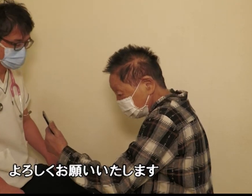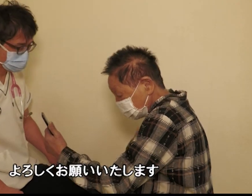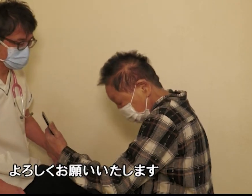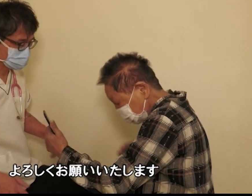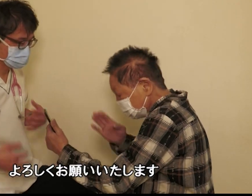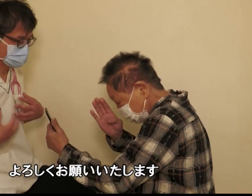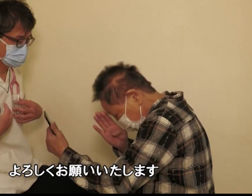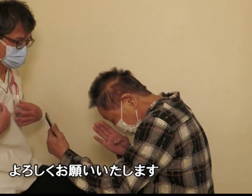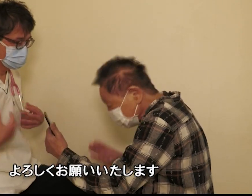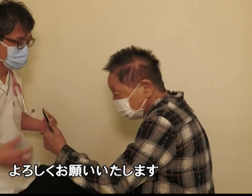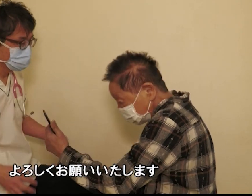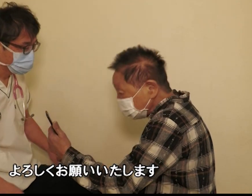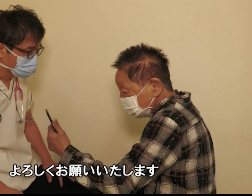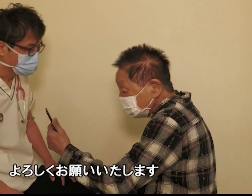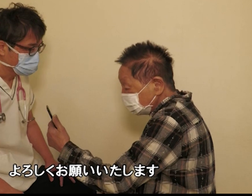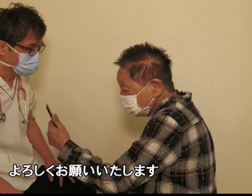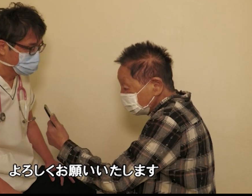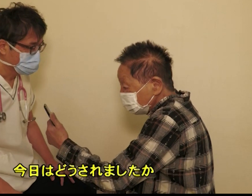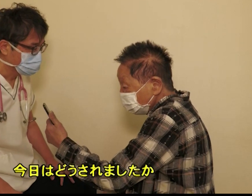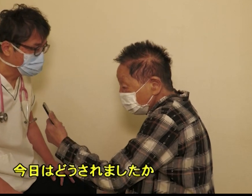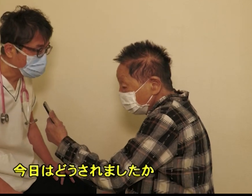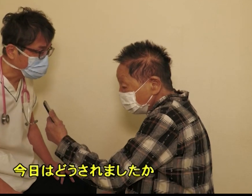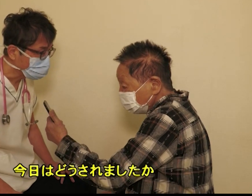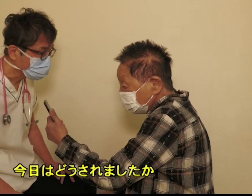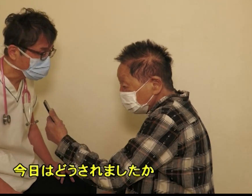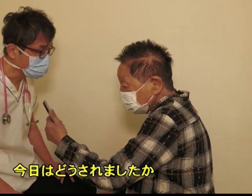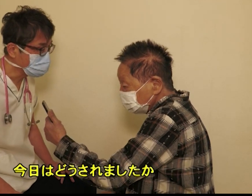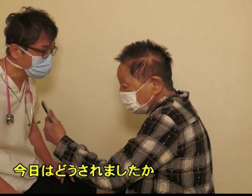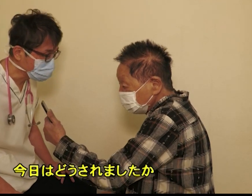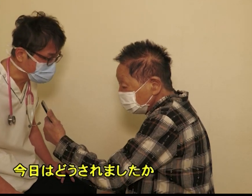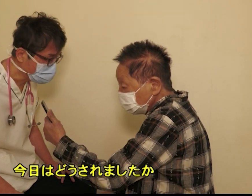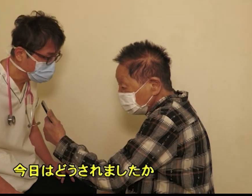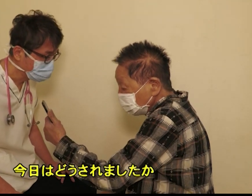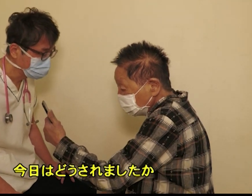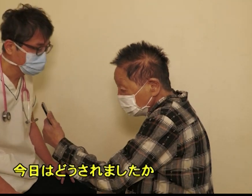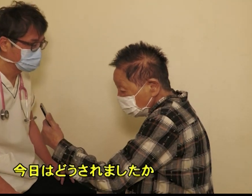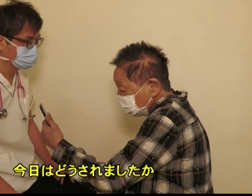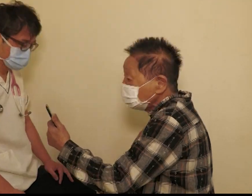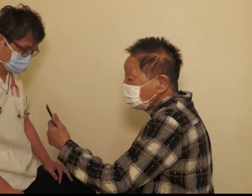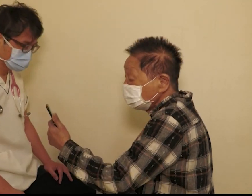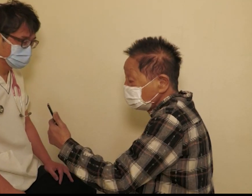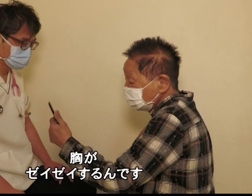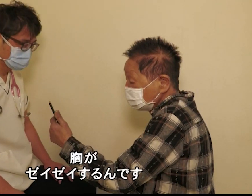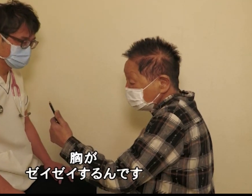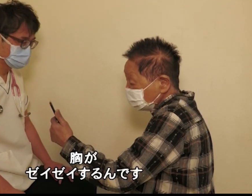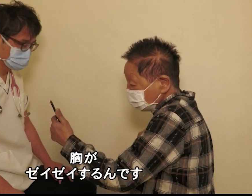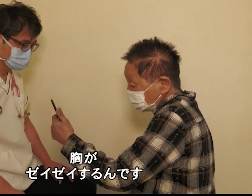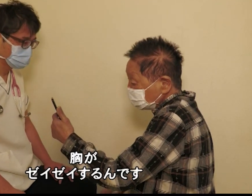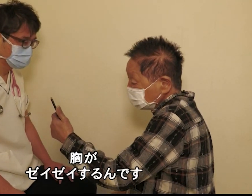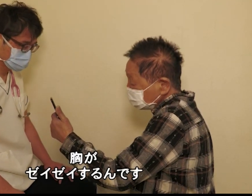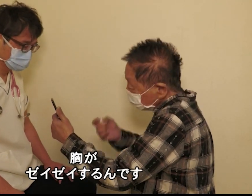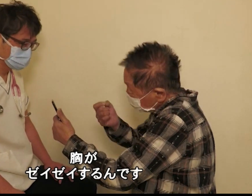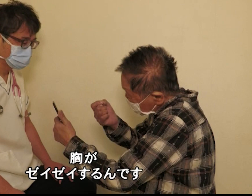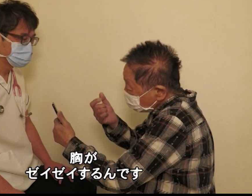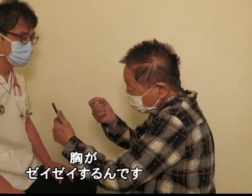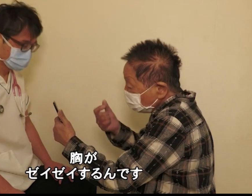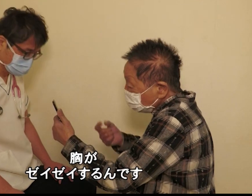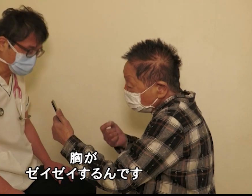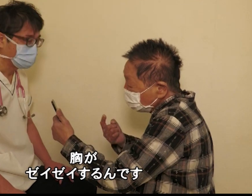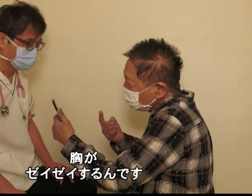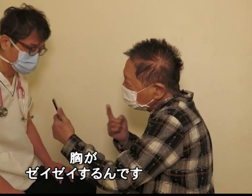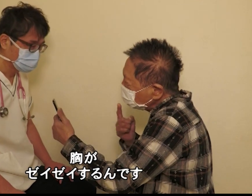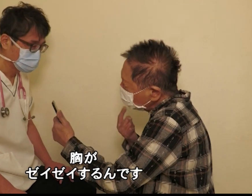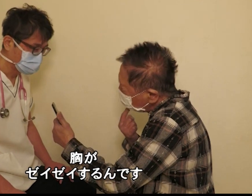ろしくお願いいたします。 今日はどうされましたか？ 胸がね、ゼーゼーするんです